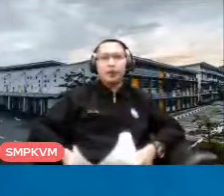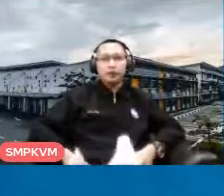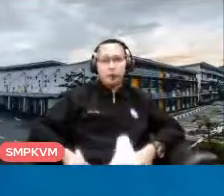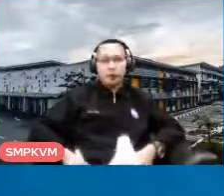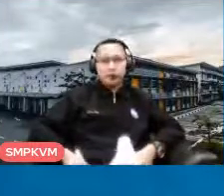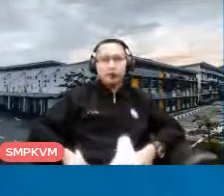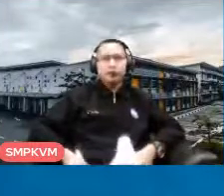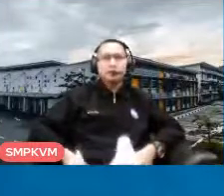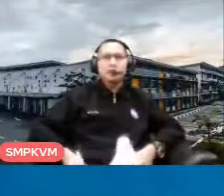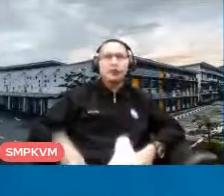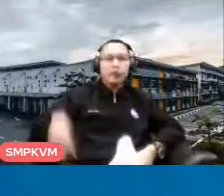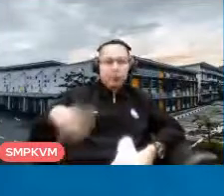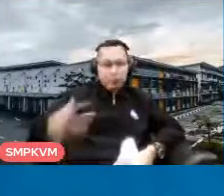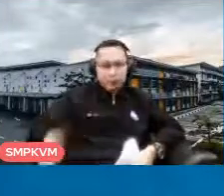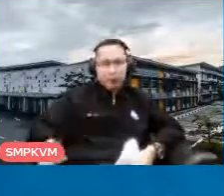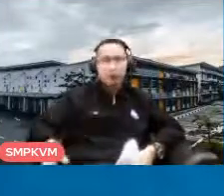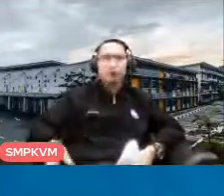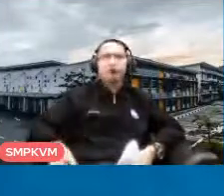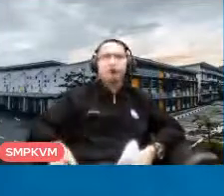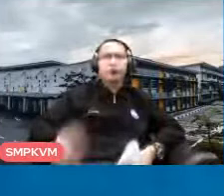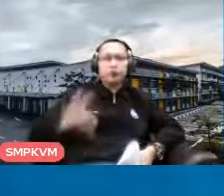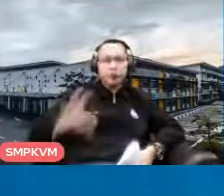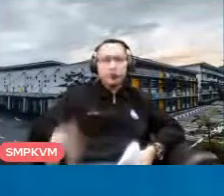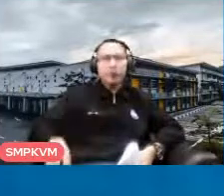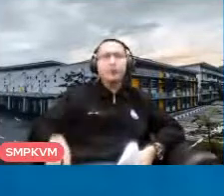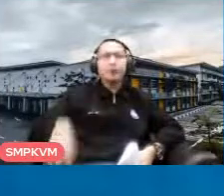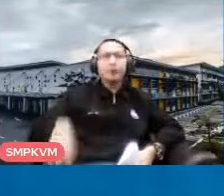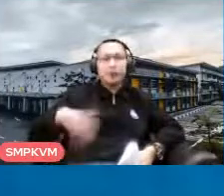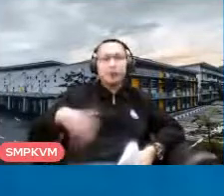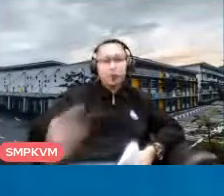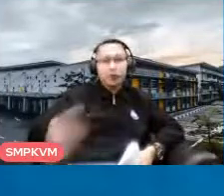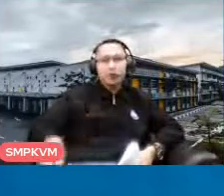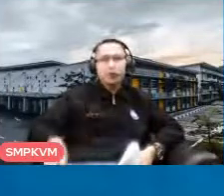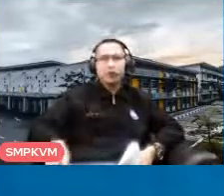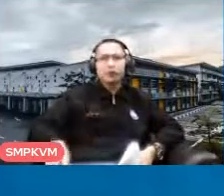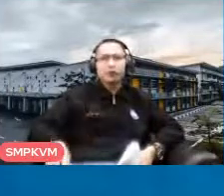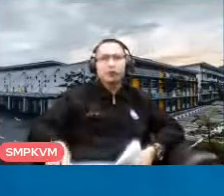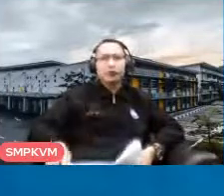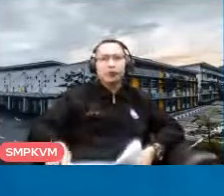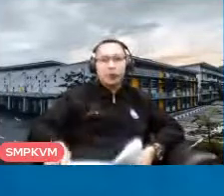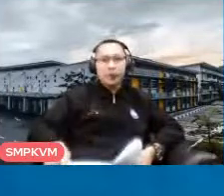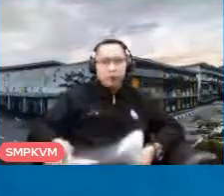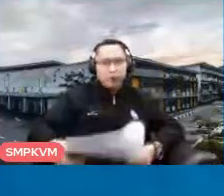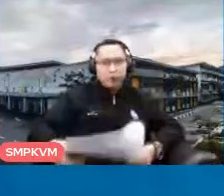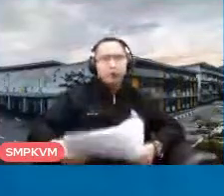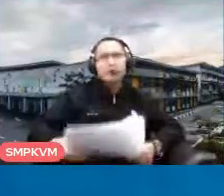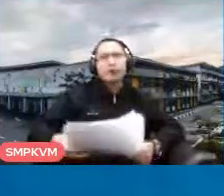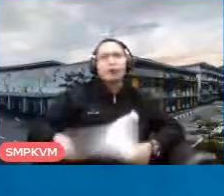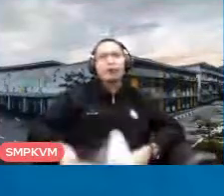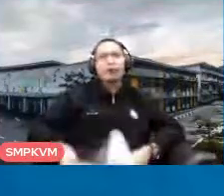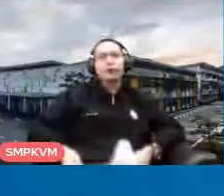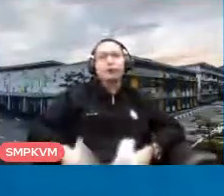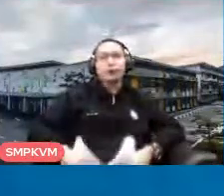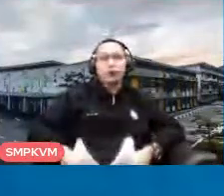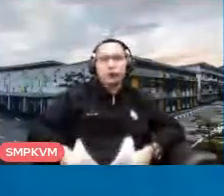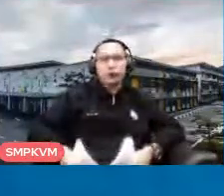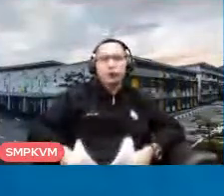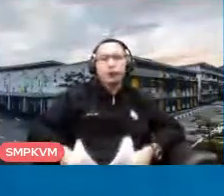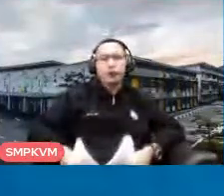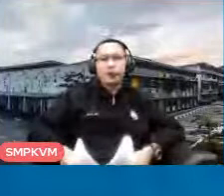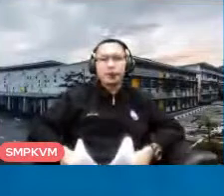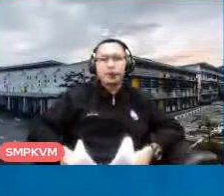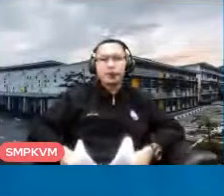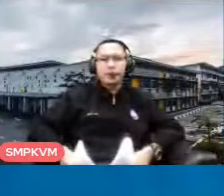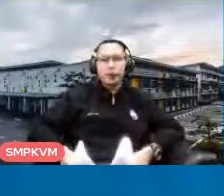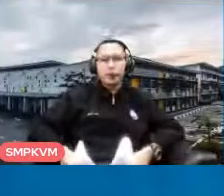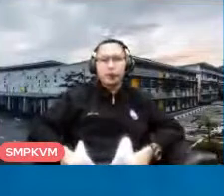ane yang salah dekat tuh kalimat dari beri chocoberry tapi penilai uh namo atas bencana bawah udah mulai